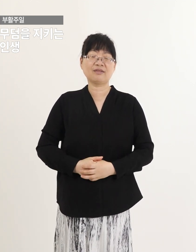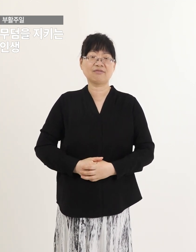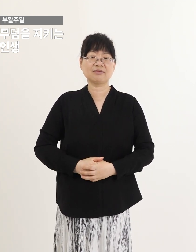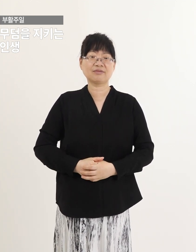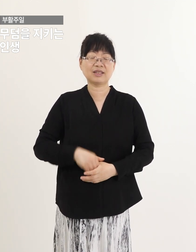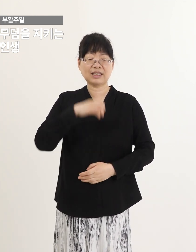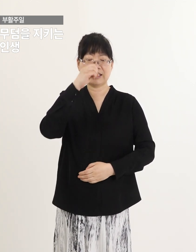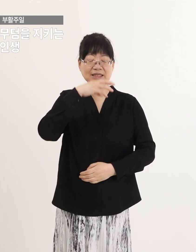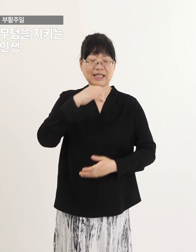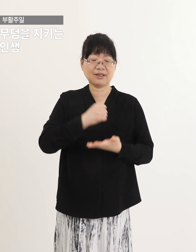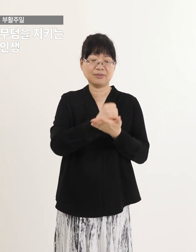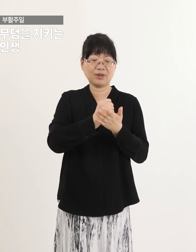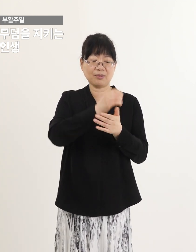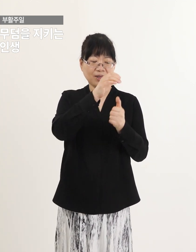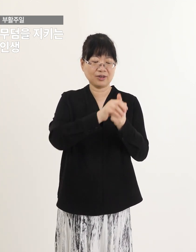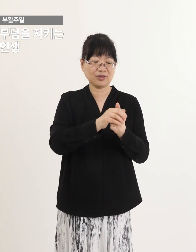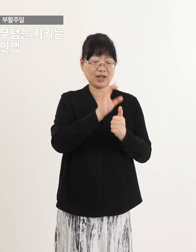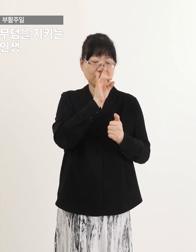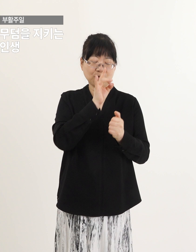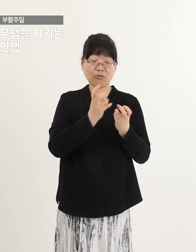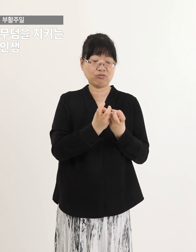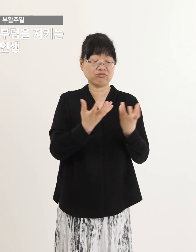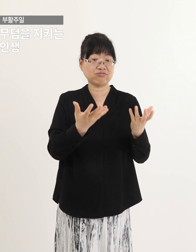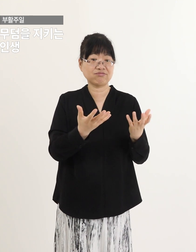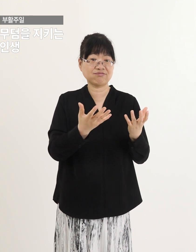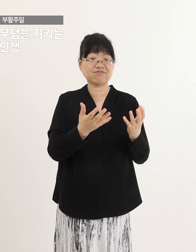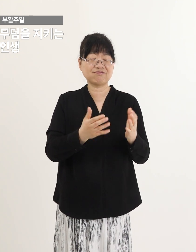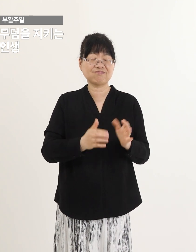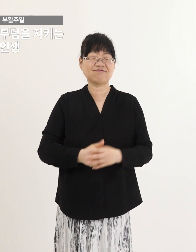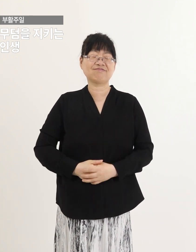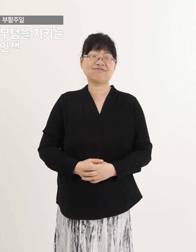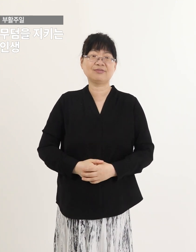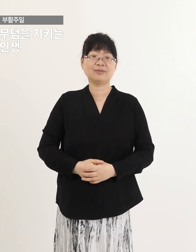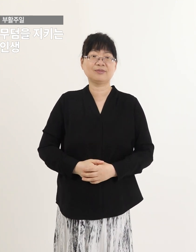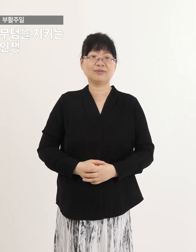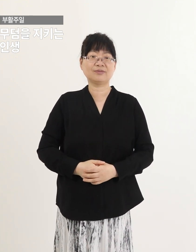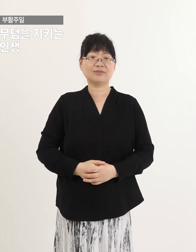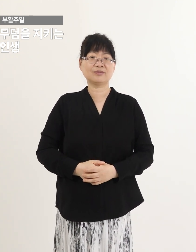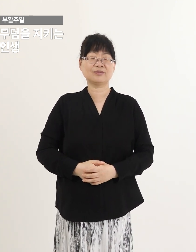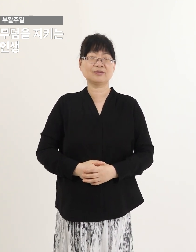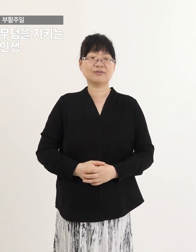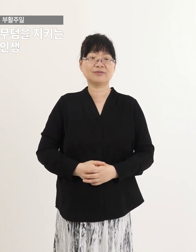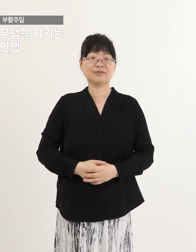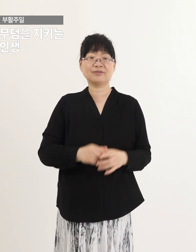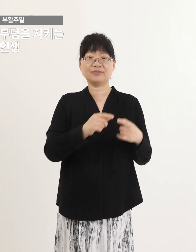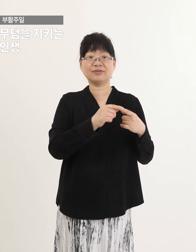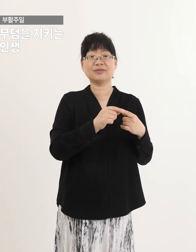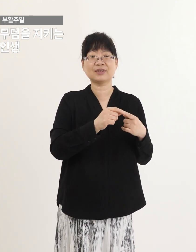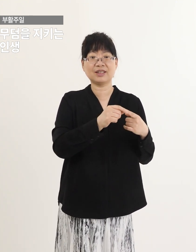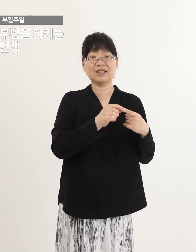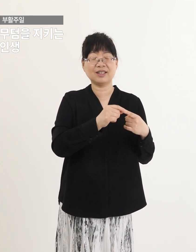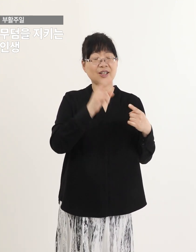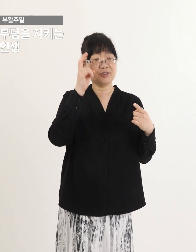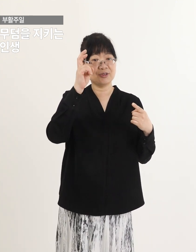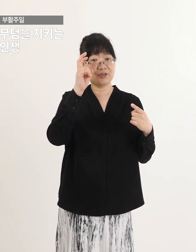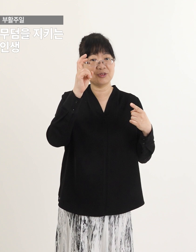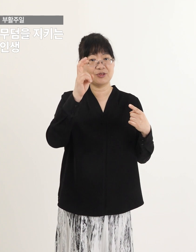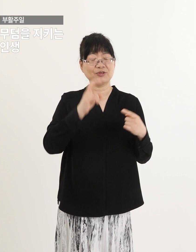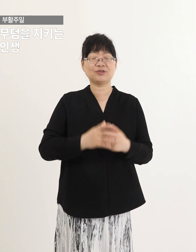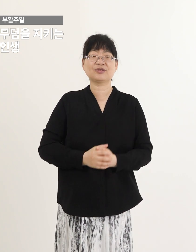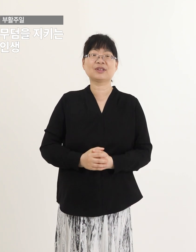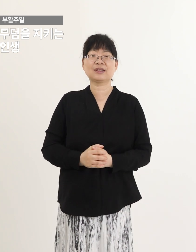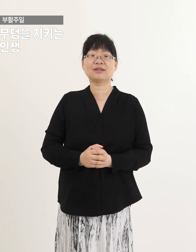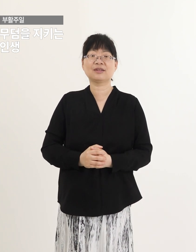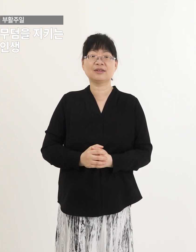맡기고 안 되면 할 수 없고 그렇게 맡기고 간 것이 아닌가라는 추측을 할 수가 있어요.